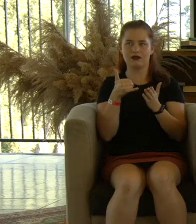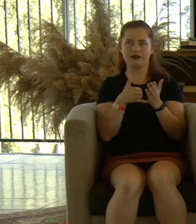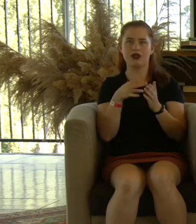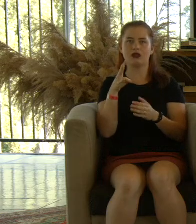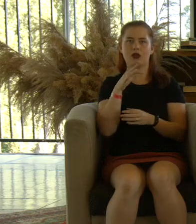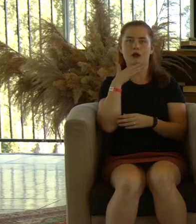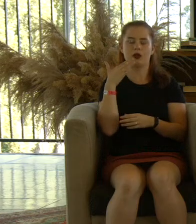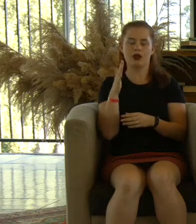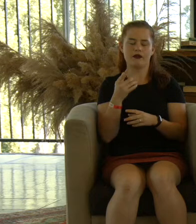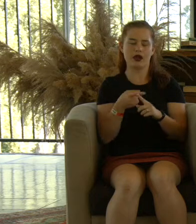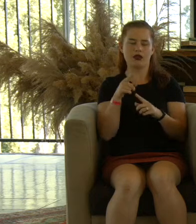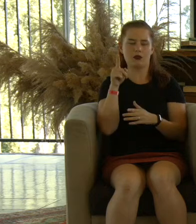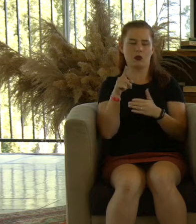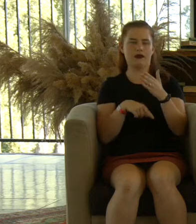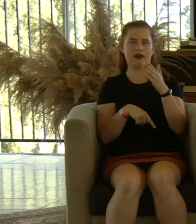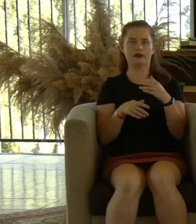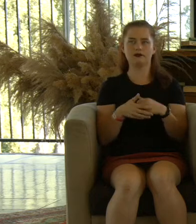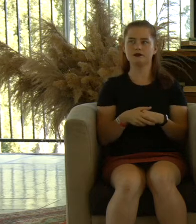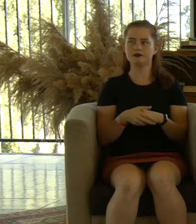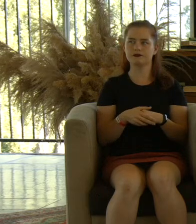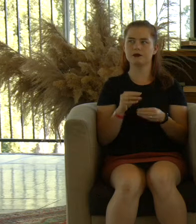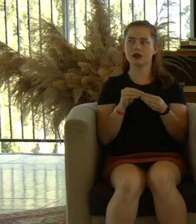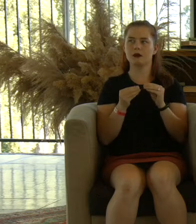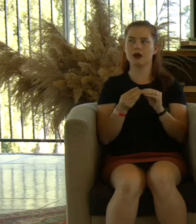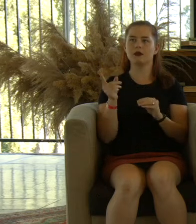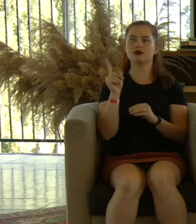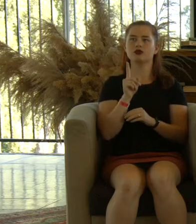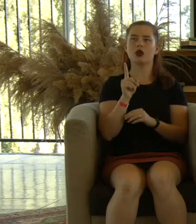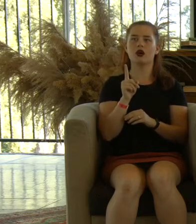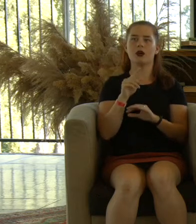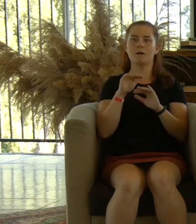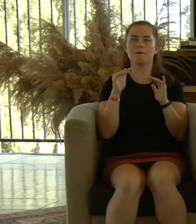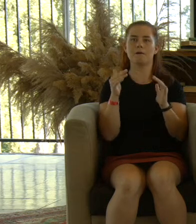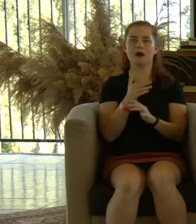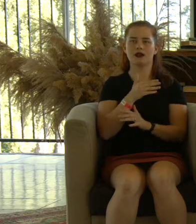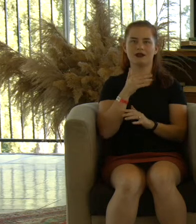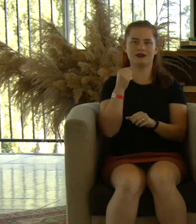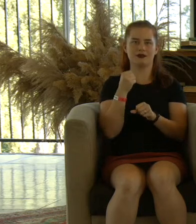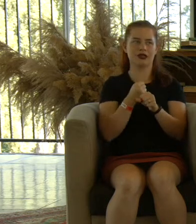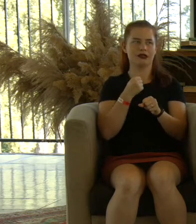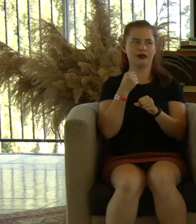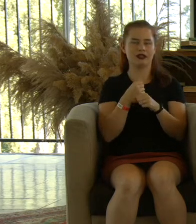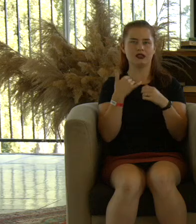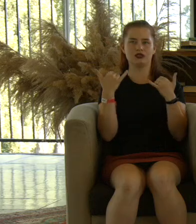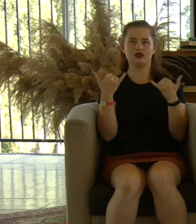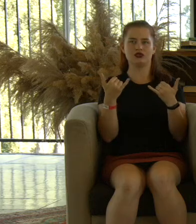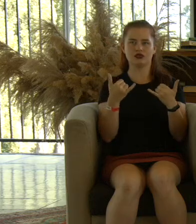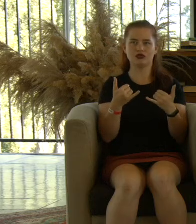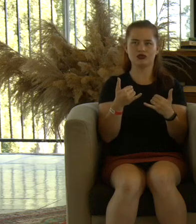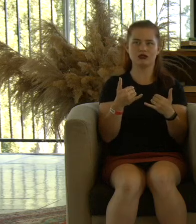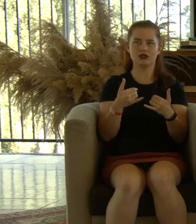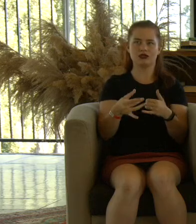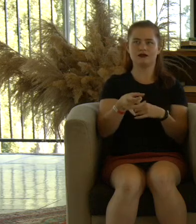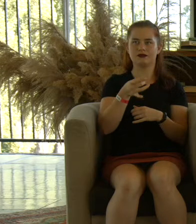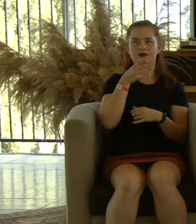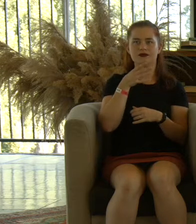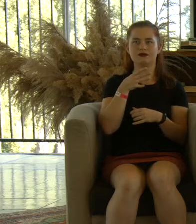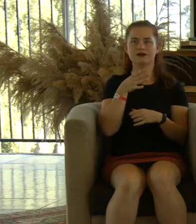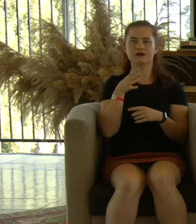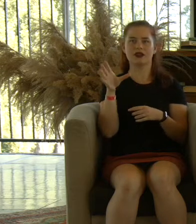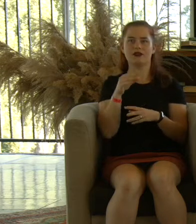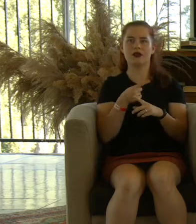в это по-прежнему верят. Проблема в том, что малые крафтовые производители, они сейчас увлечены все,